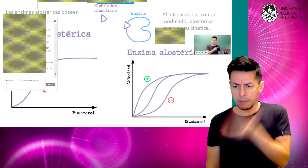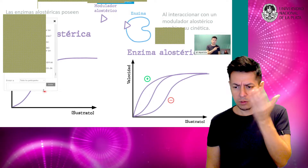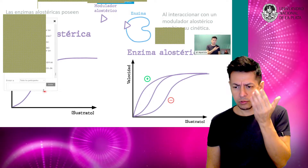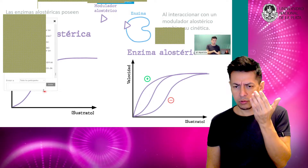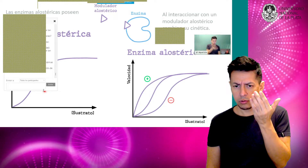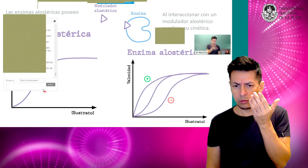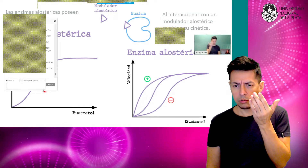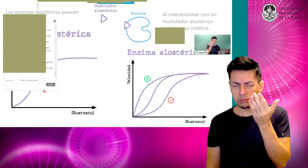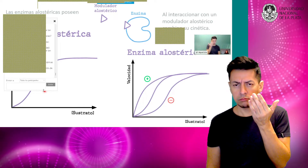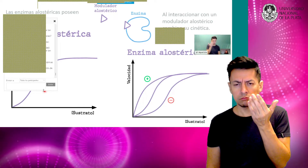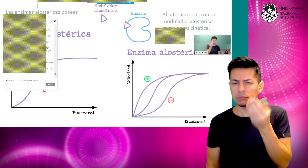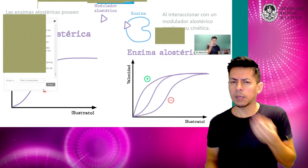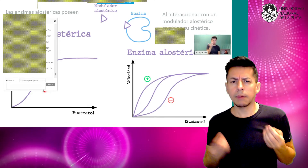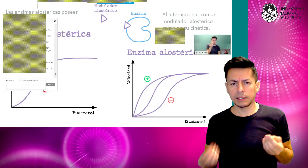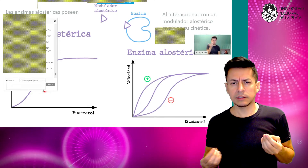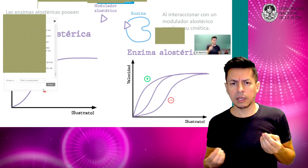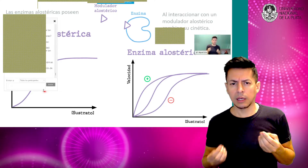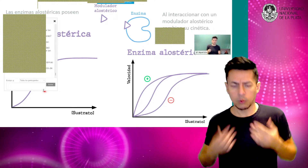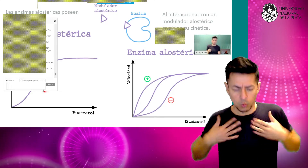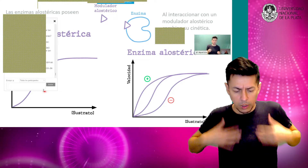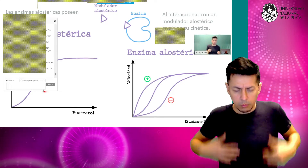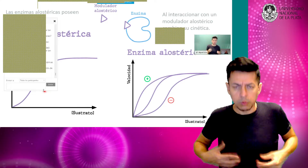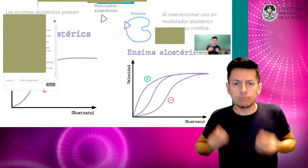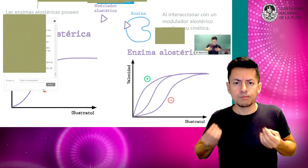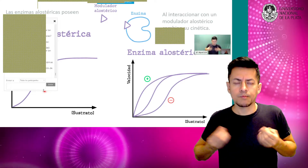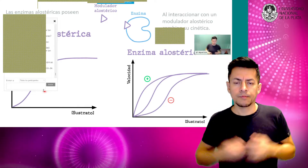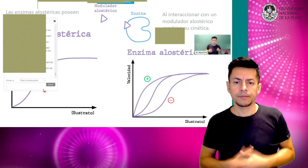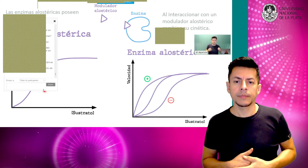qué? Porque